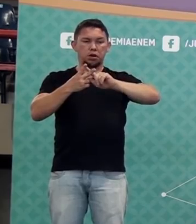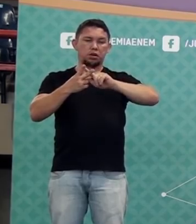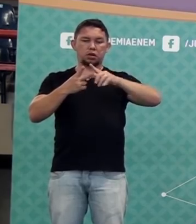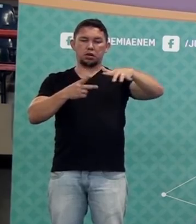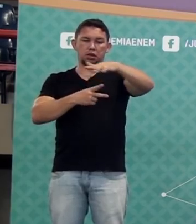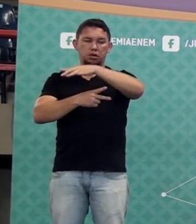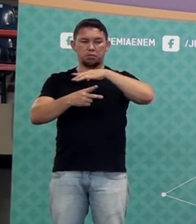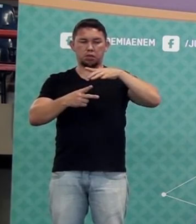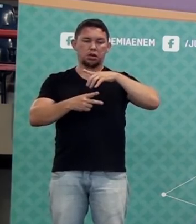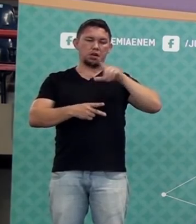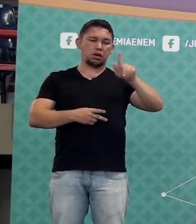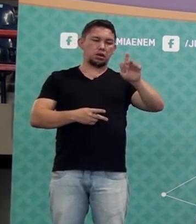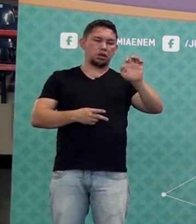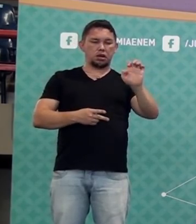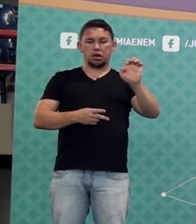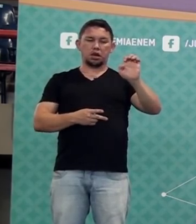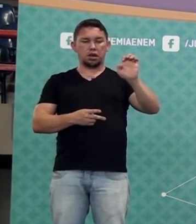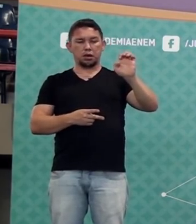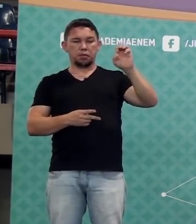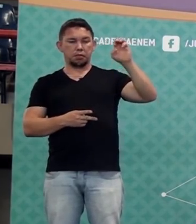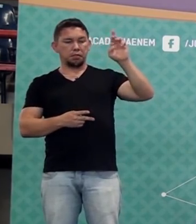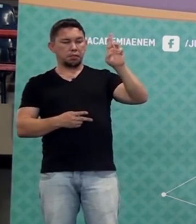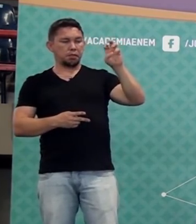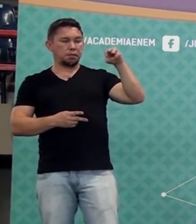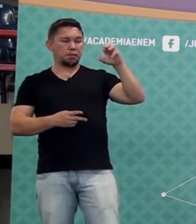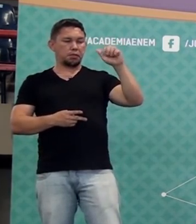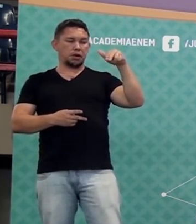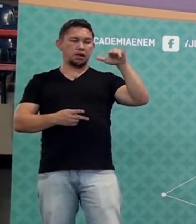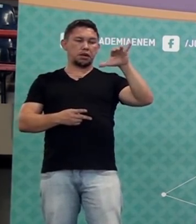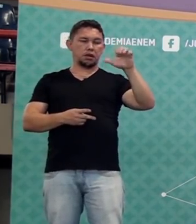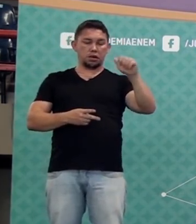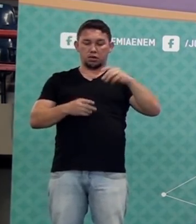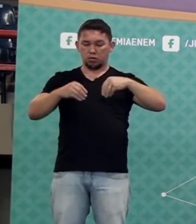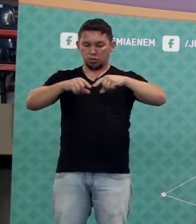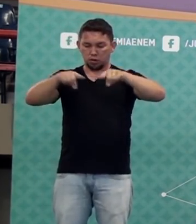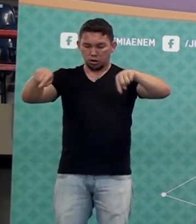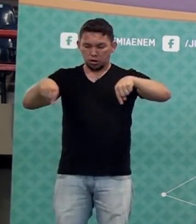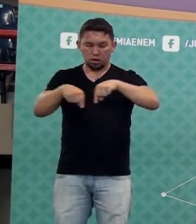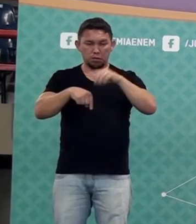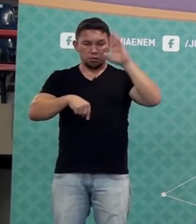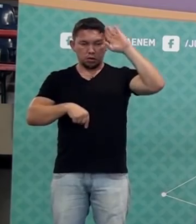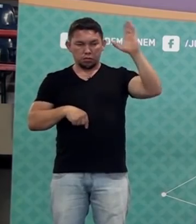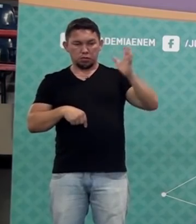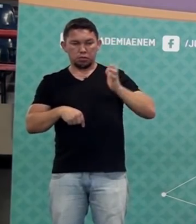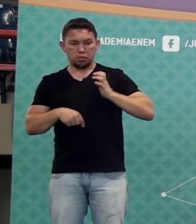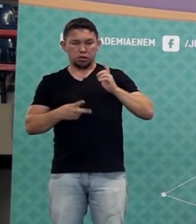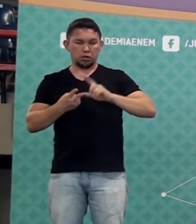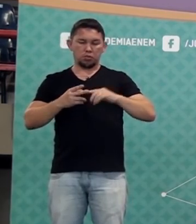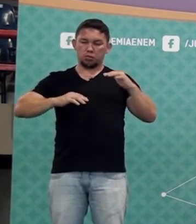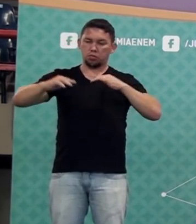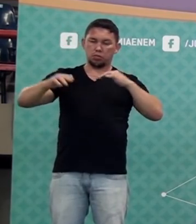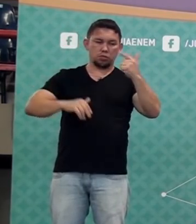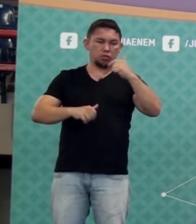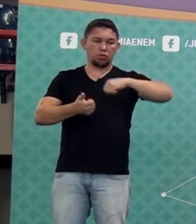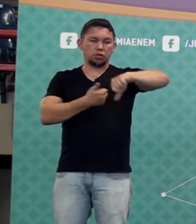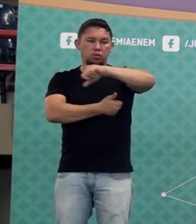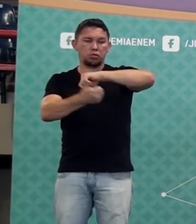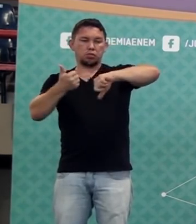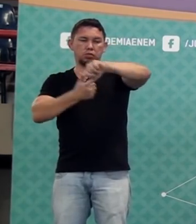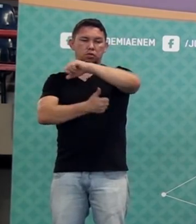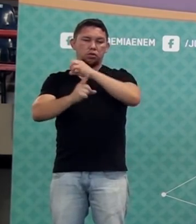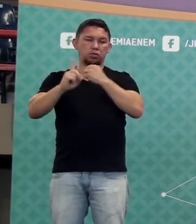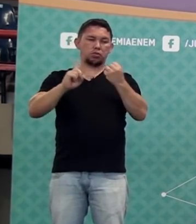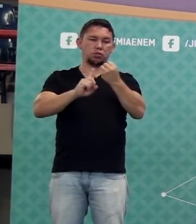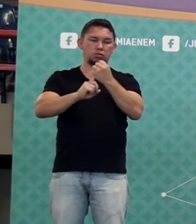expressão fundamental da riqueza, que a sociedade era estamental, que não havia mobilidade social.